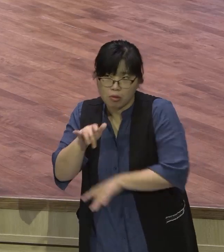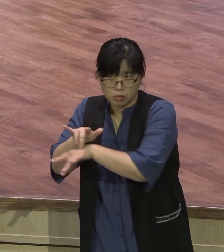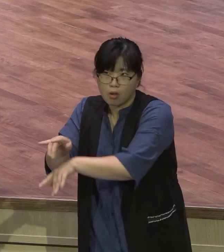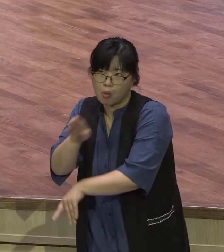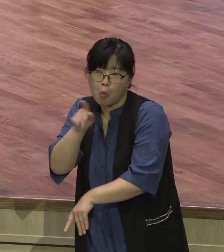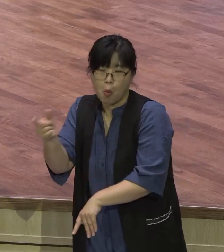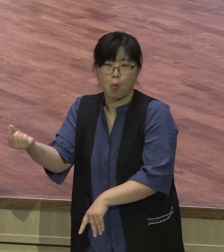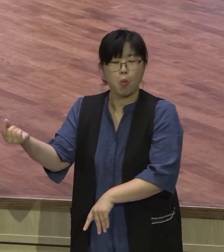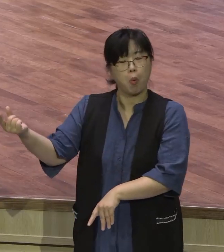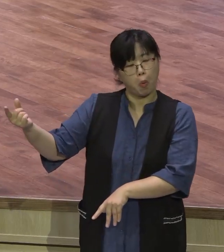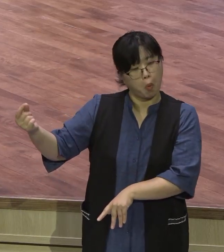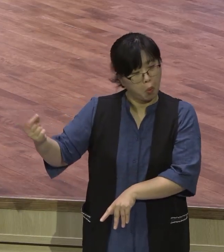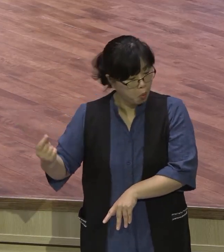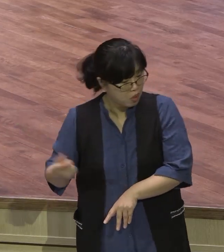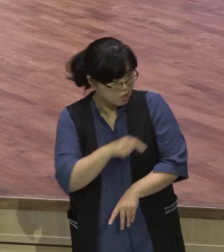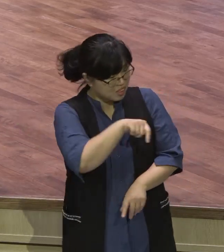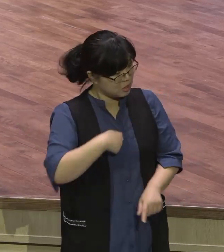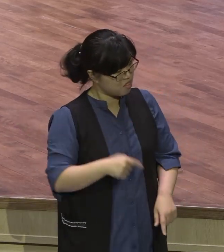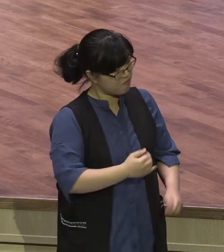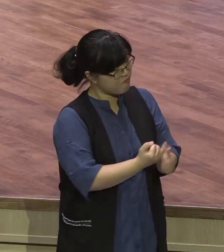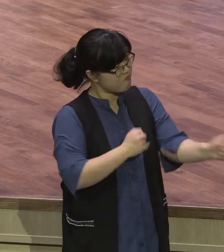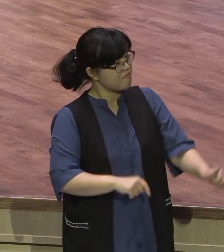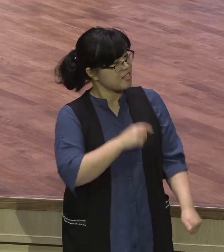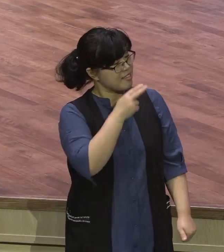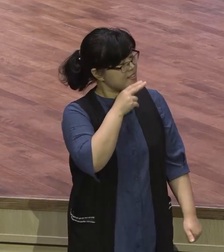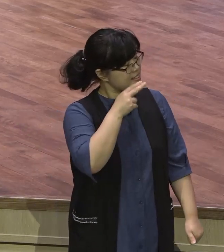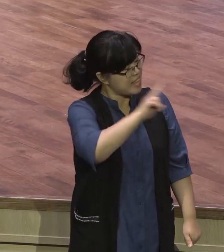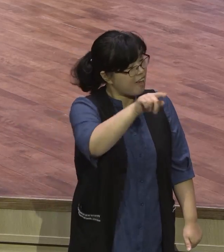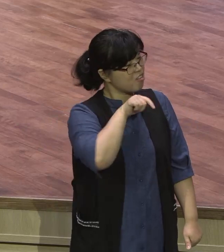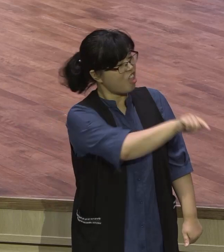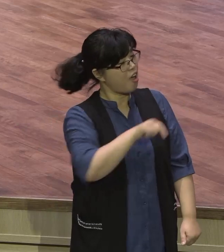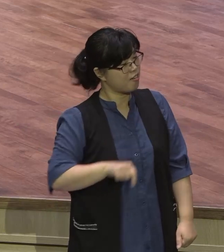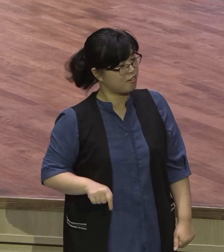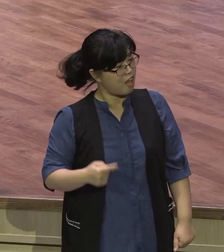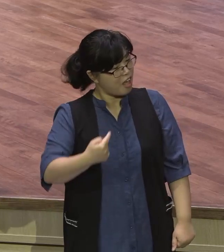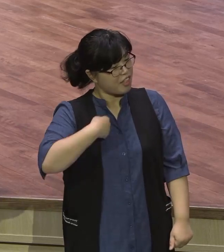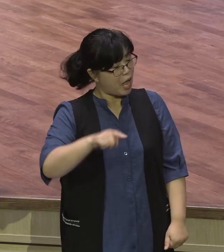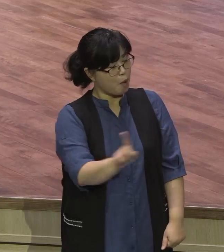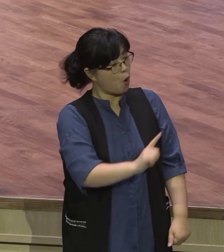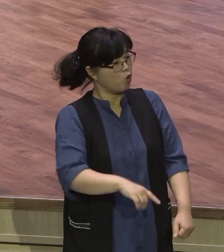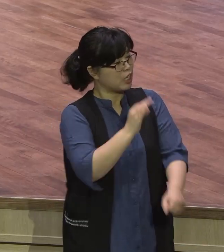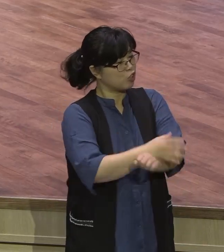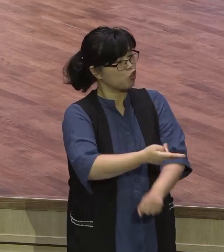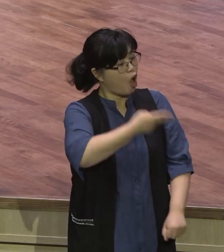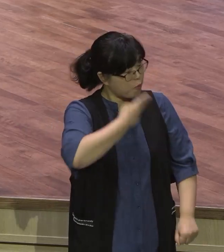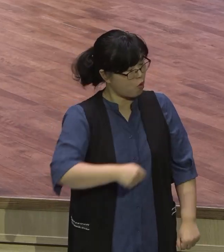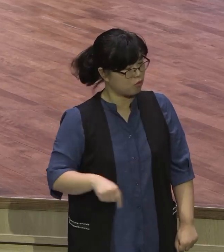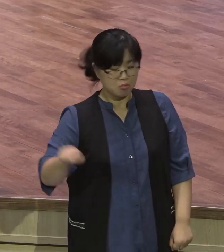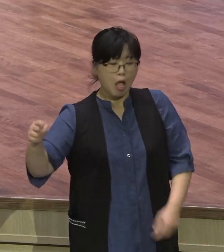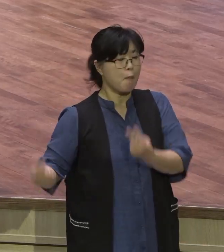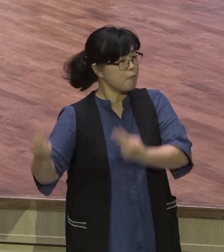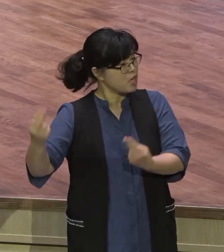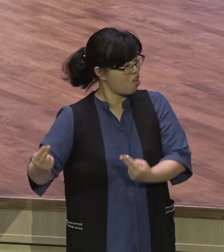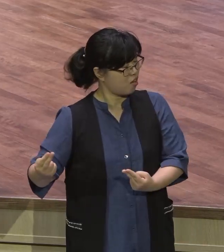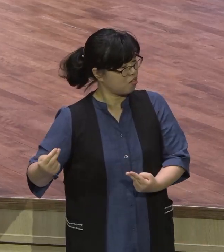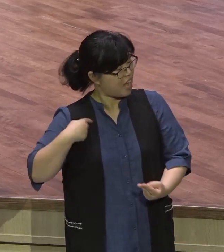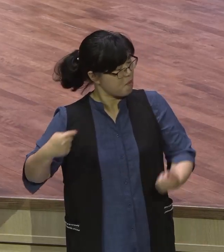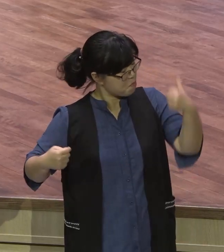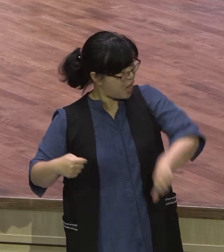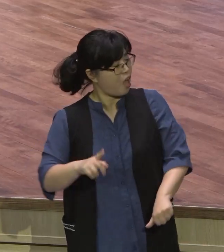박살돼요 사단이 박수를 막 신났다 개박살 나버렸어 흥부집에 흥부집에 갔어